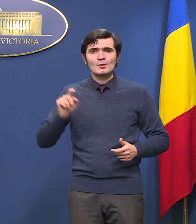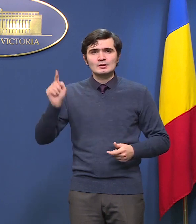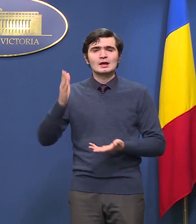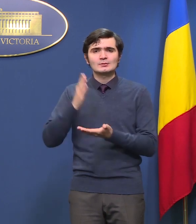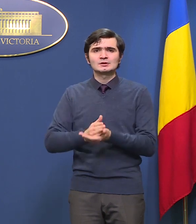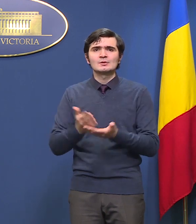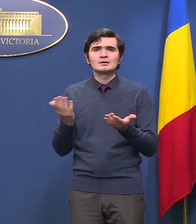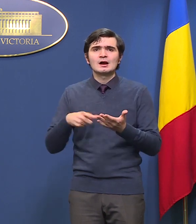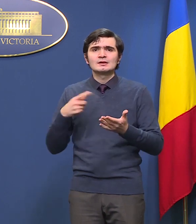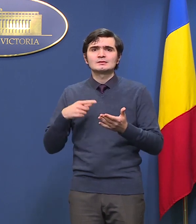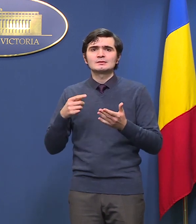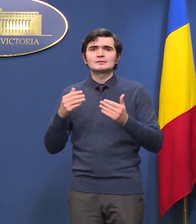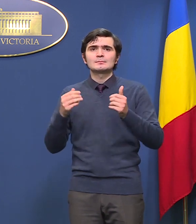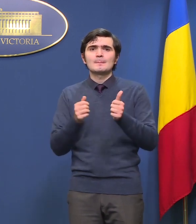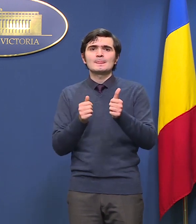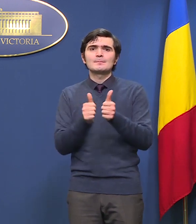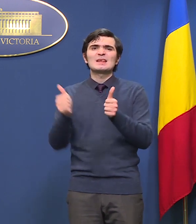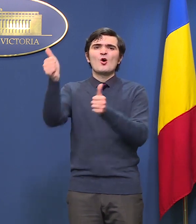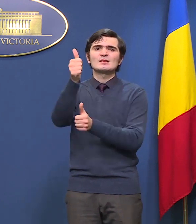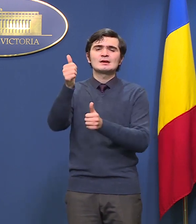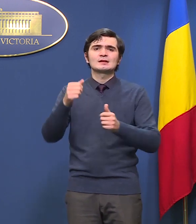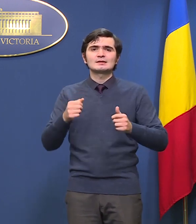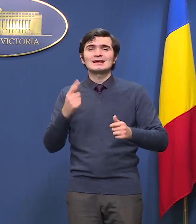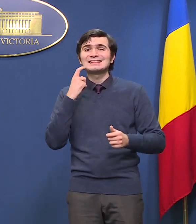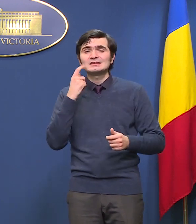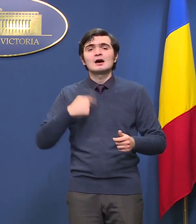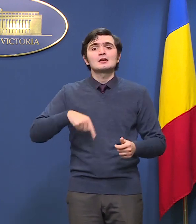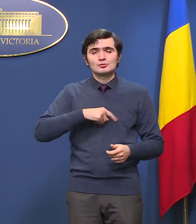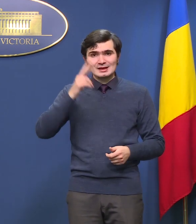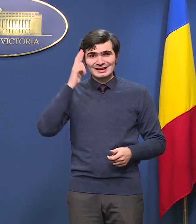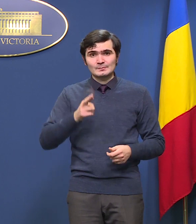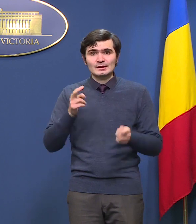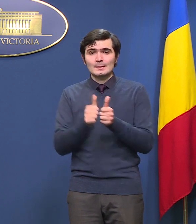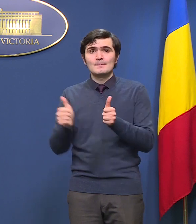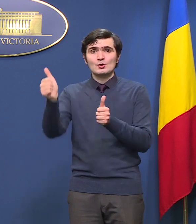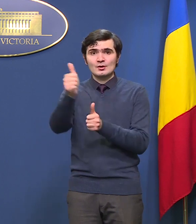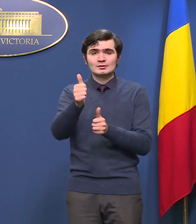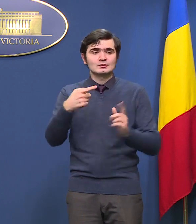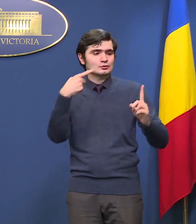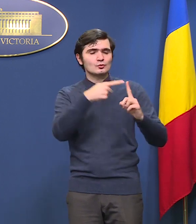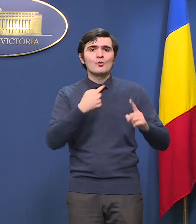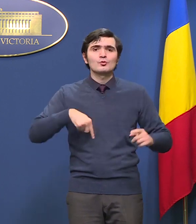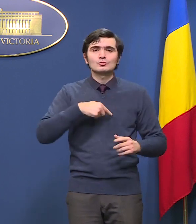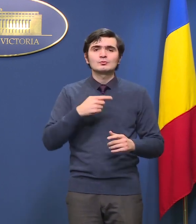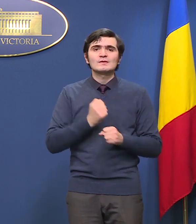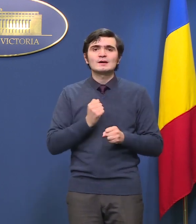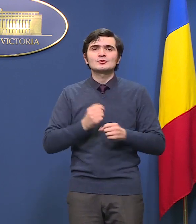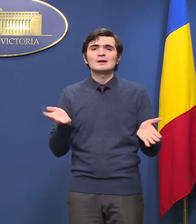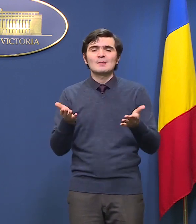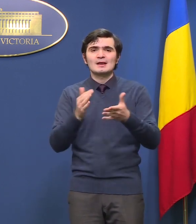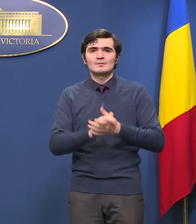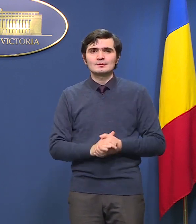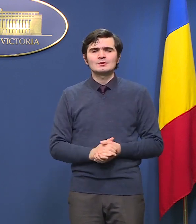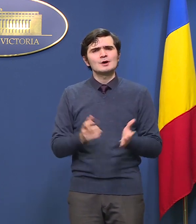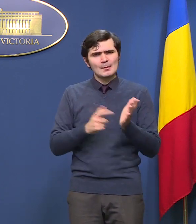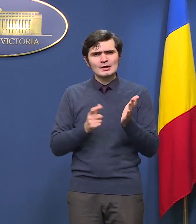sunt prioritățile de testare. Și respectăm aceste priorități și, repet, obiectivul nostru este să testăm cât mai repede. De asemenea, am cerut luarea unor